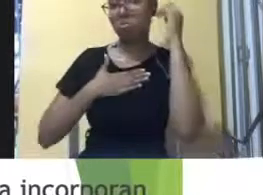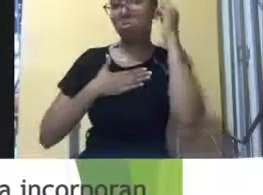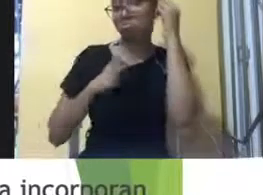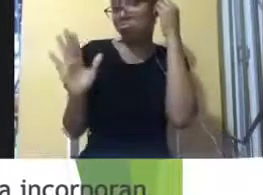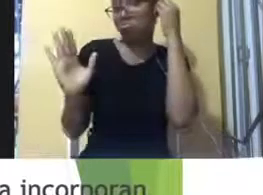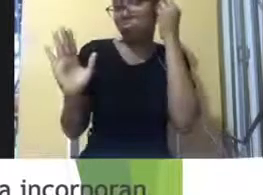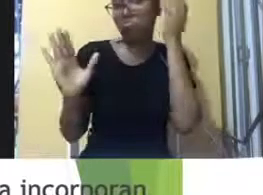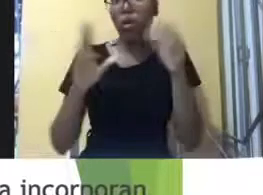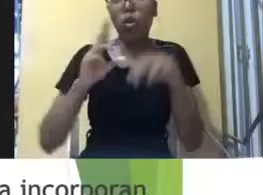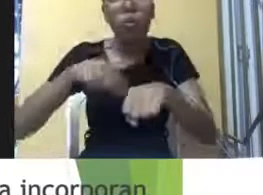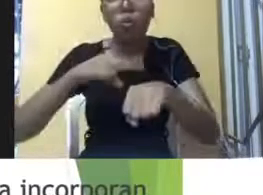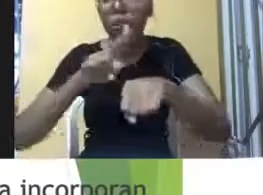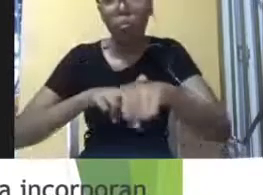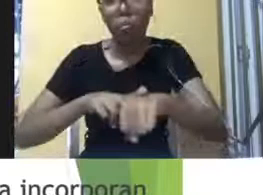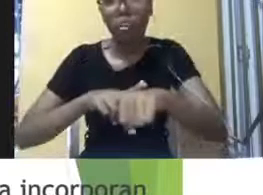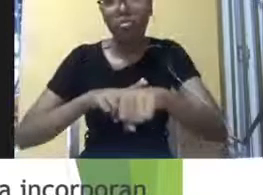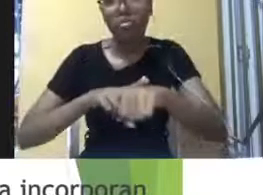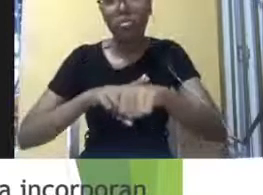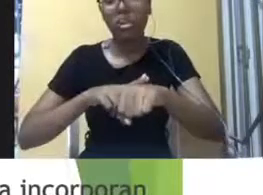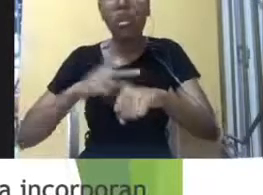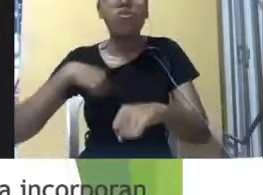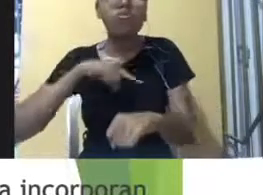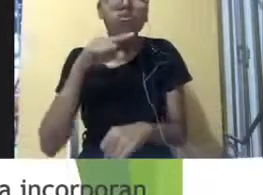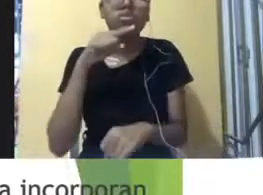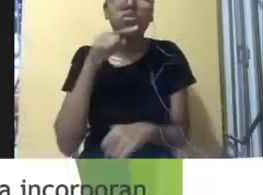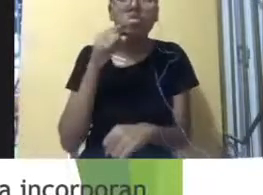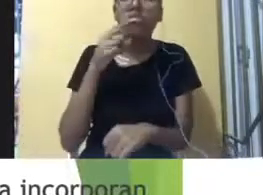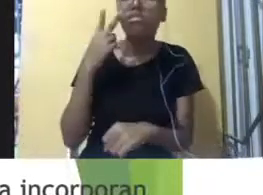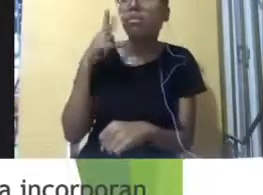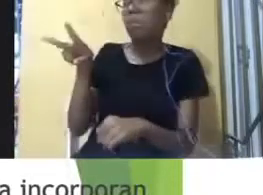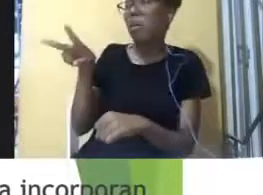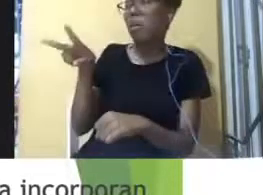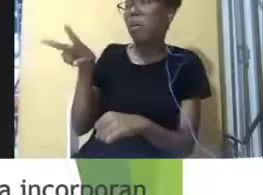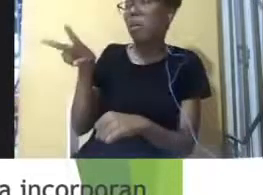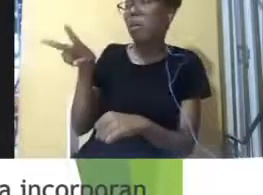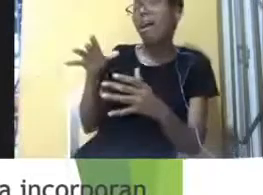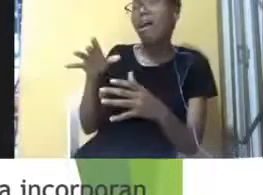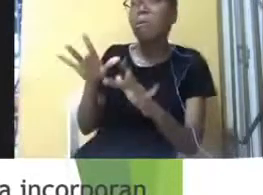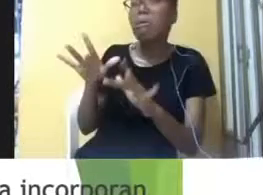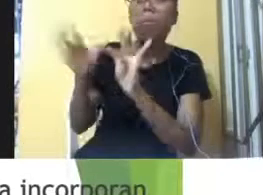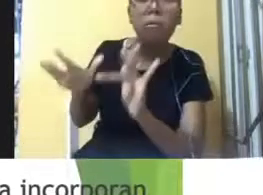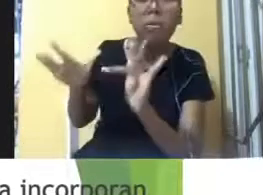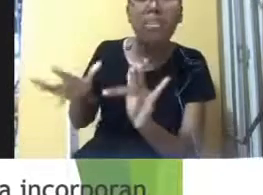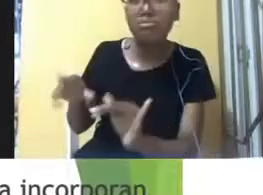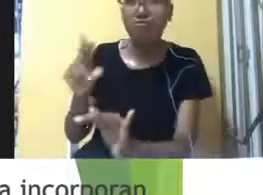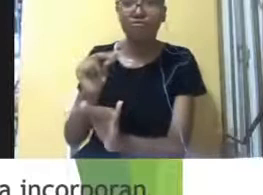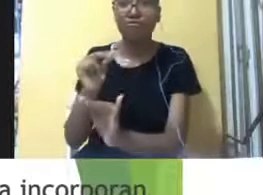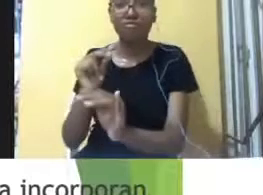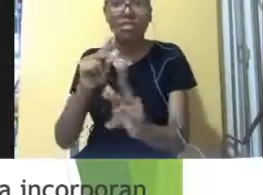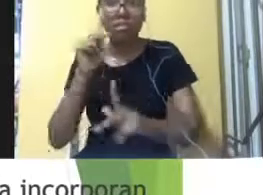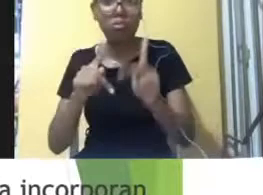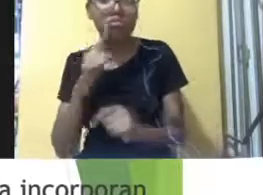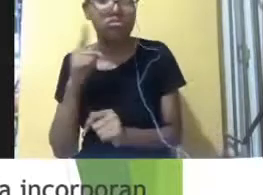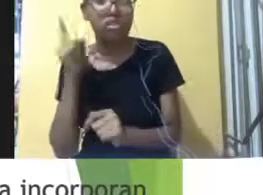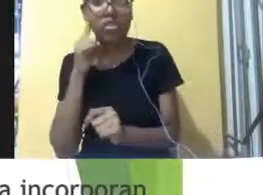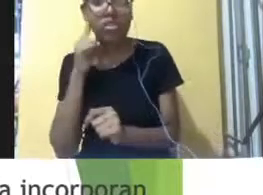lo vemos como que, oh, qué situación hay, no, oye, pobre. No. La persona sorda no lo ven como